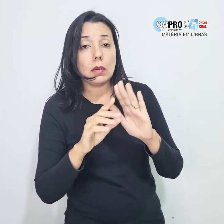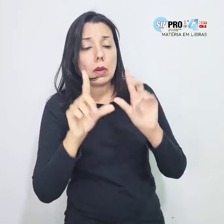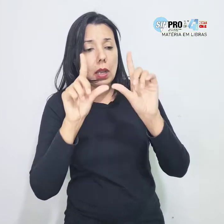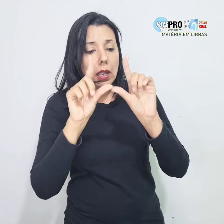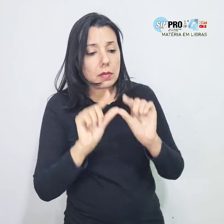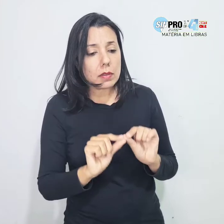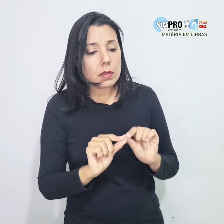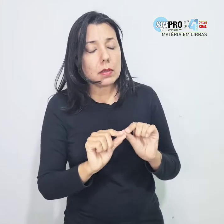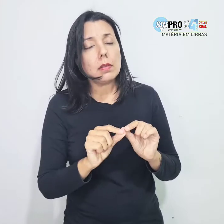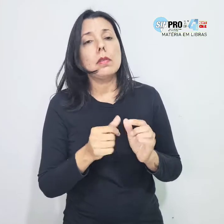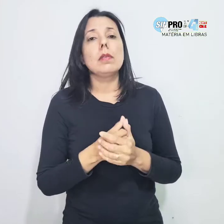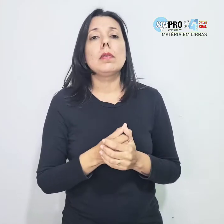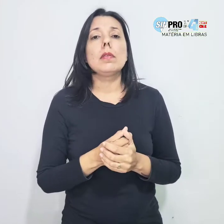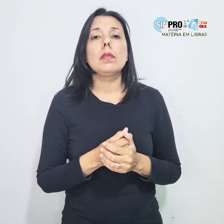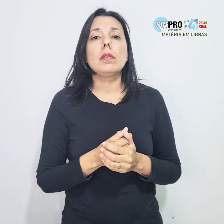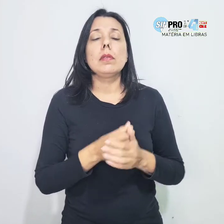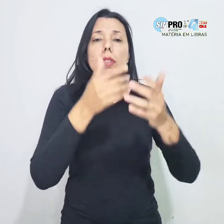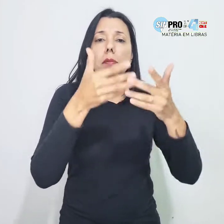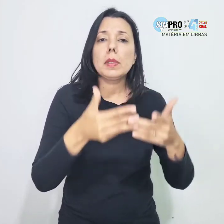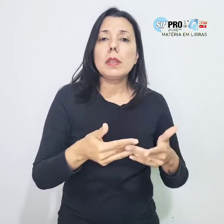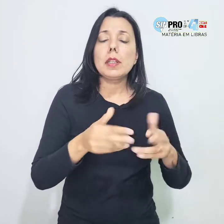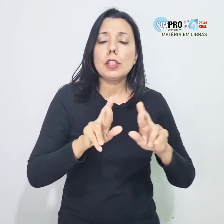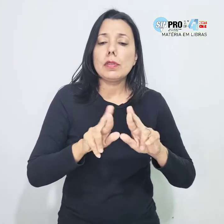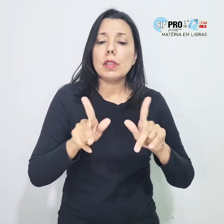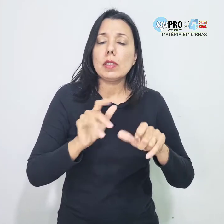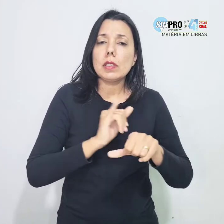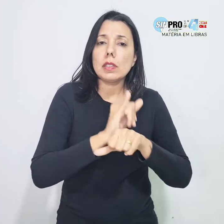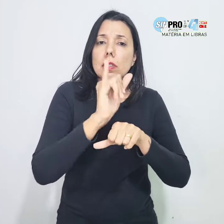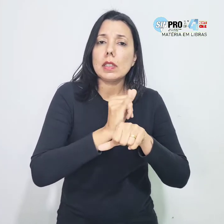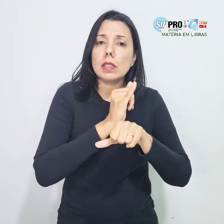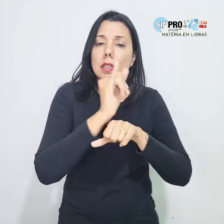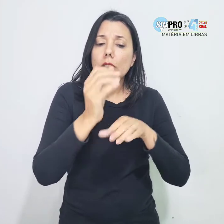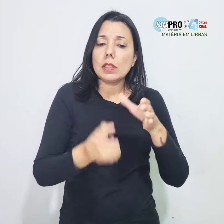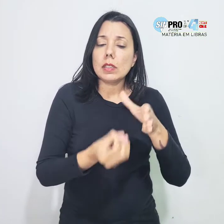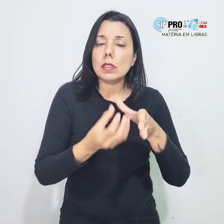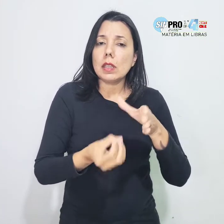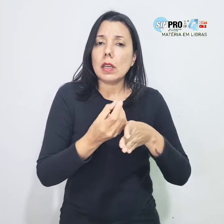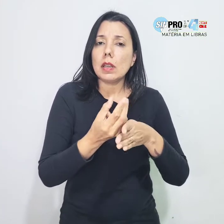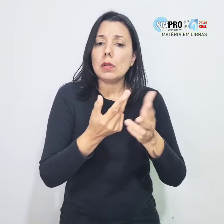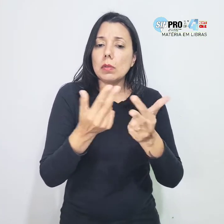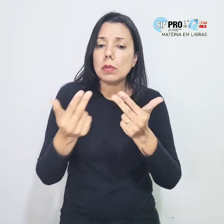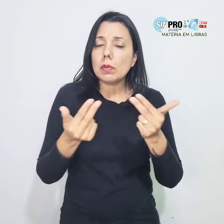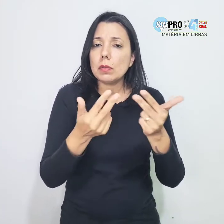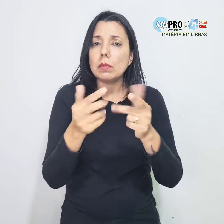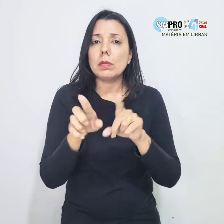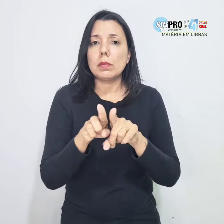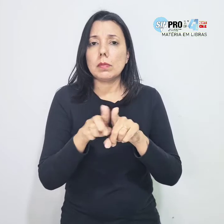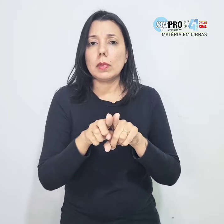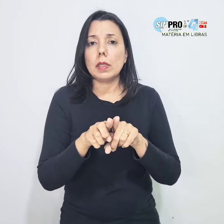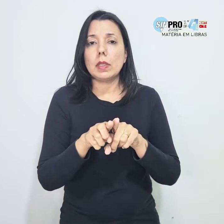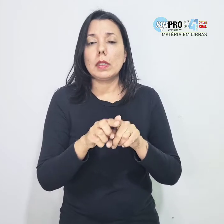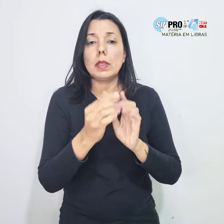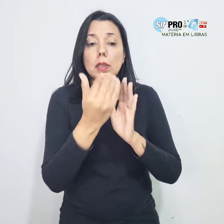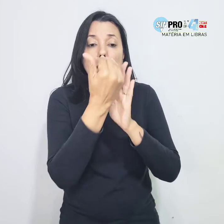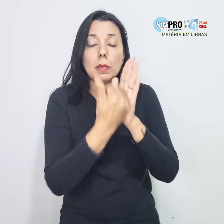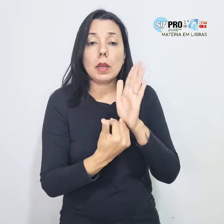de pares, diz que as diferentes estratégias produziram resultados semelhantes: baixo número de